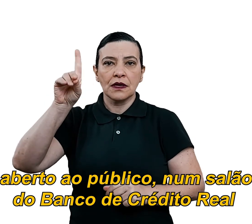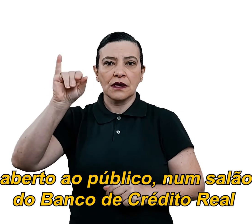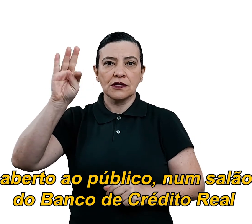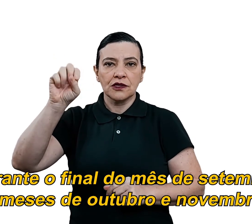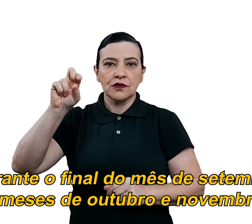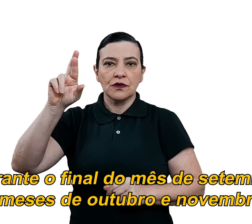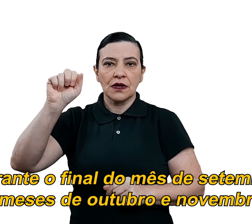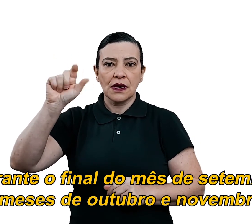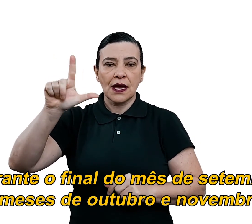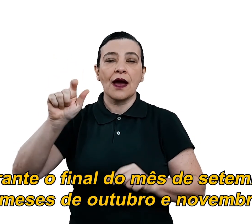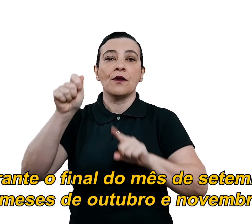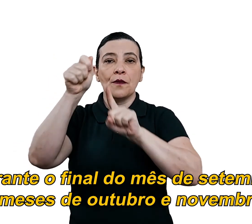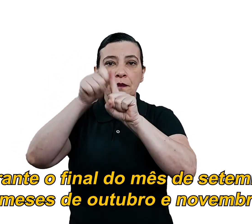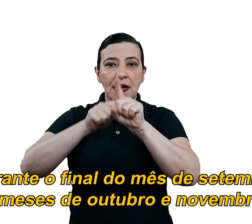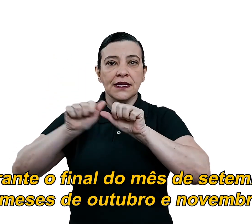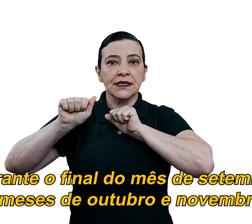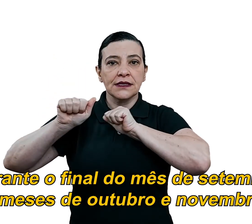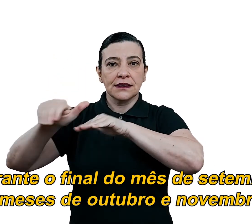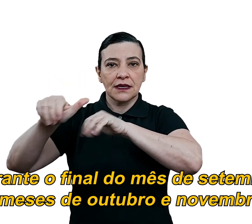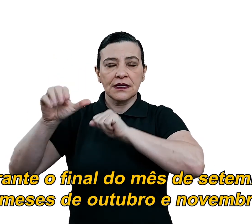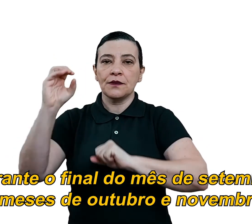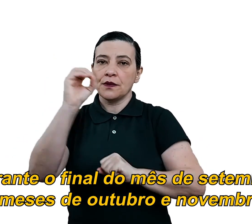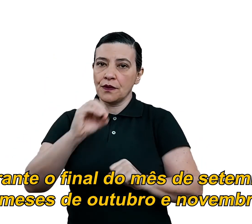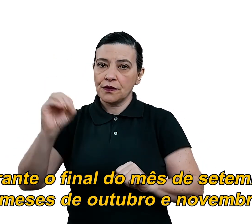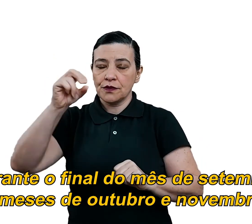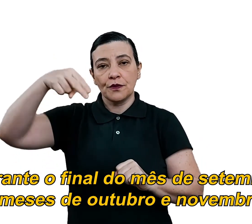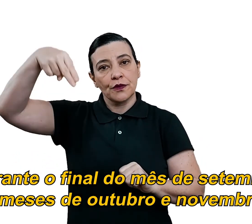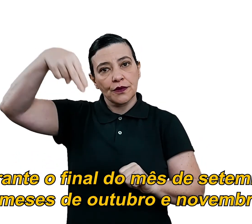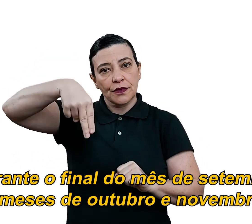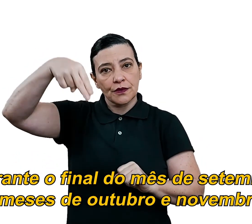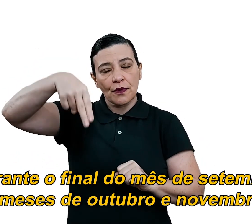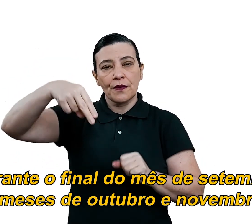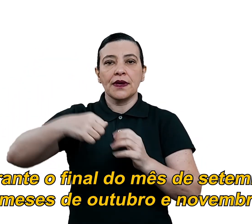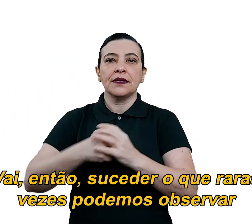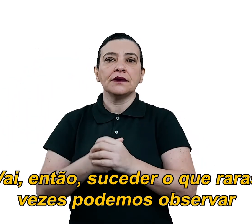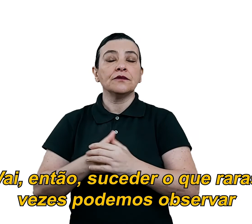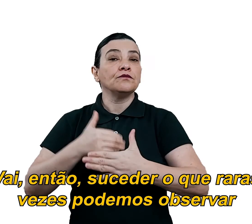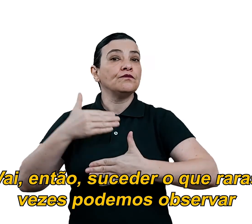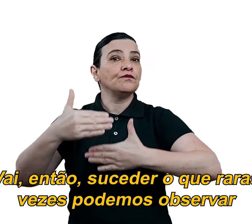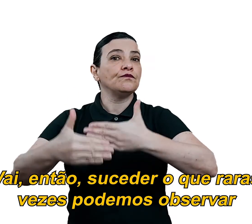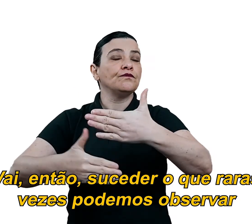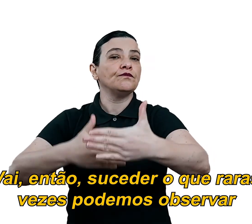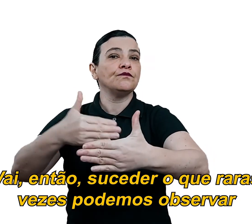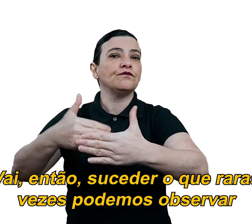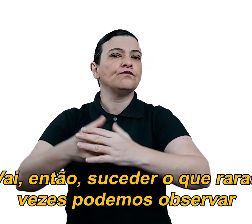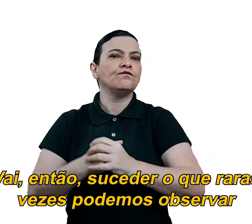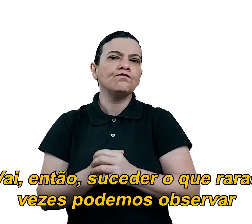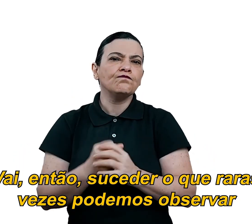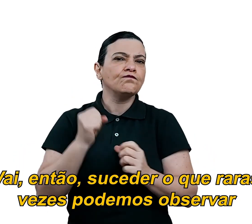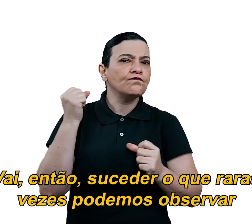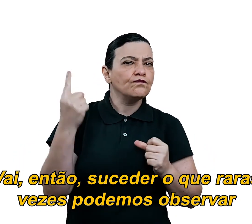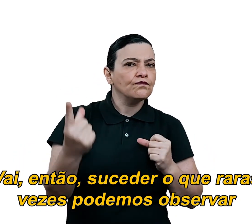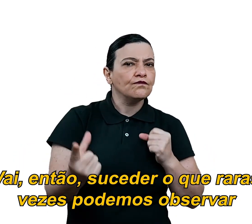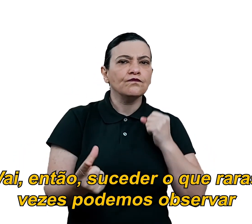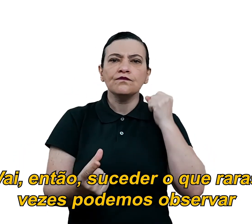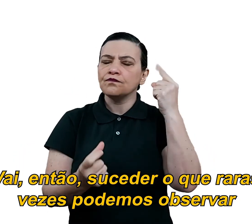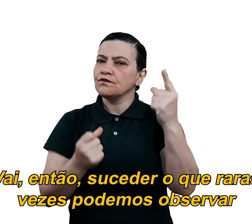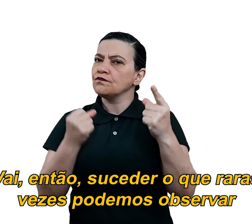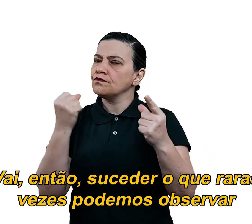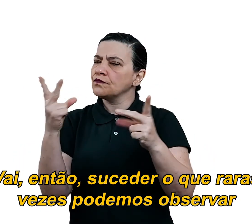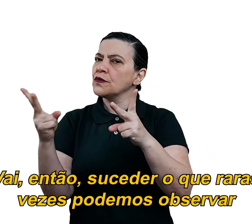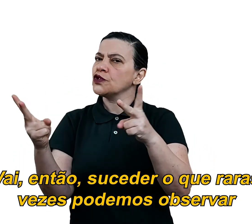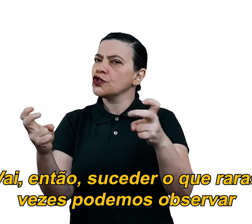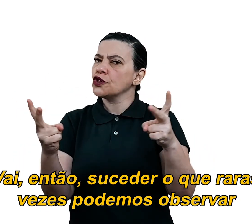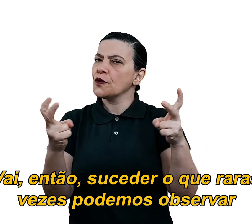Crédito Real durante o final do mês de setembro e meses de outubro e novembro. Vai, então, suceder o que